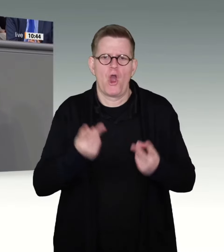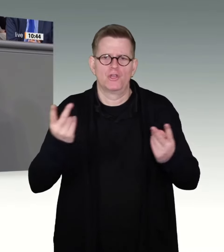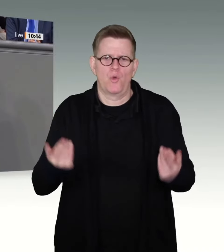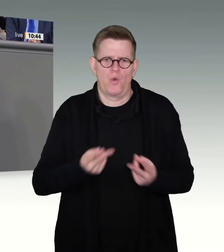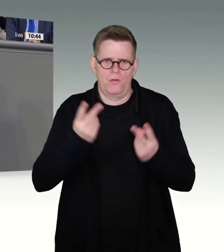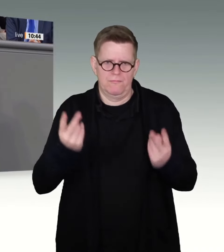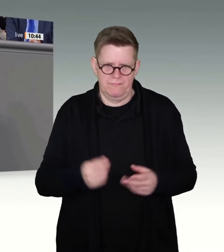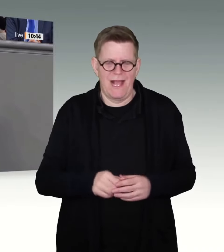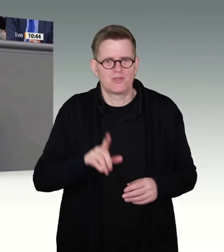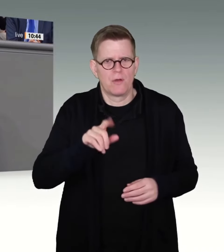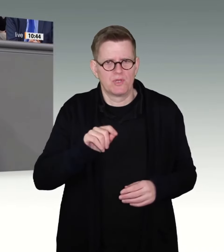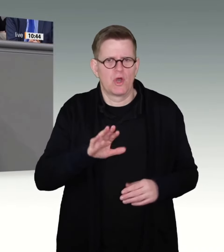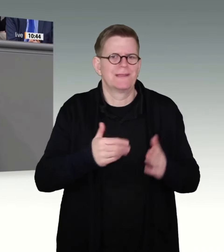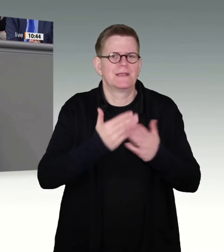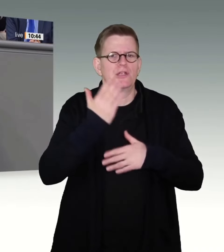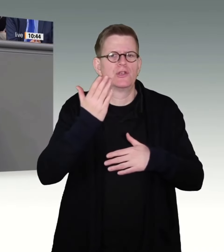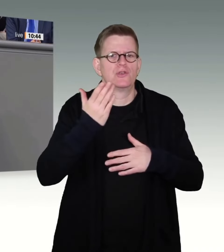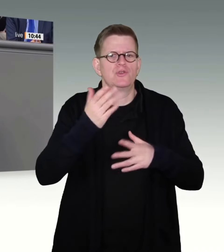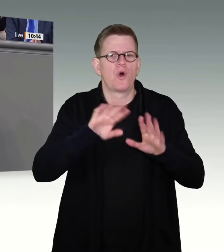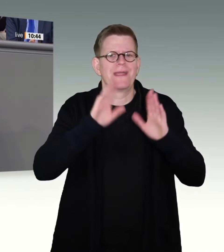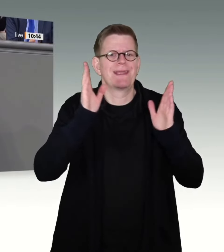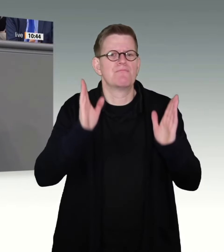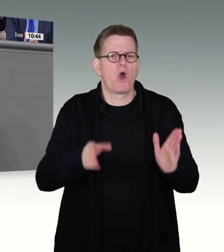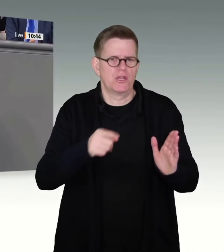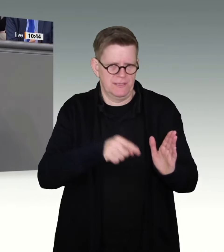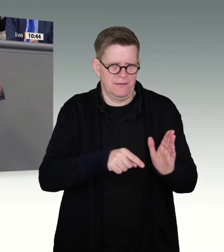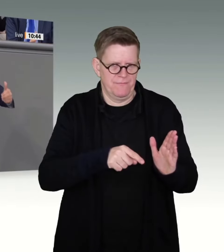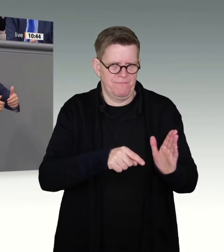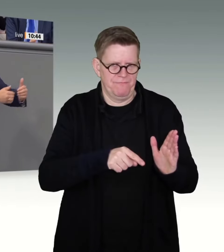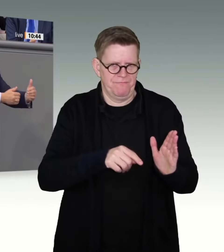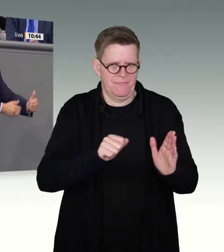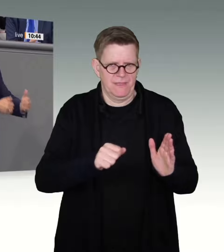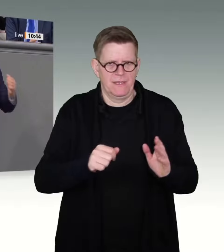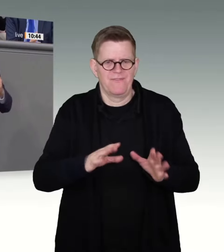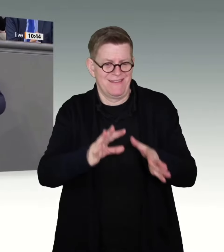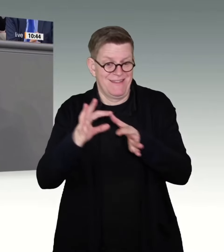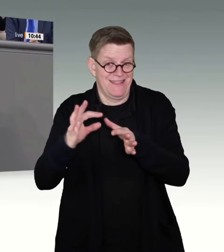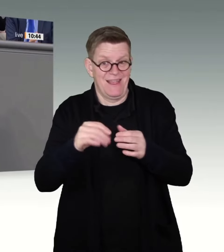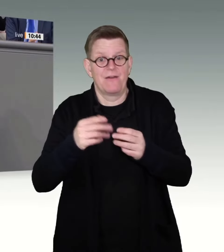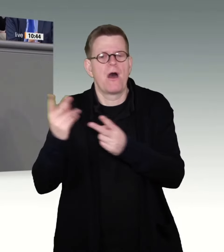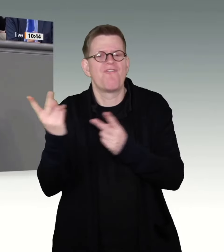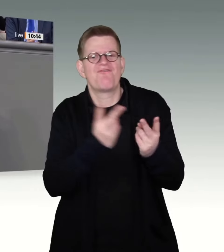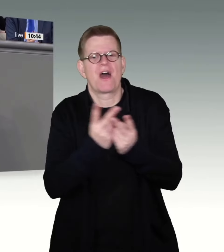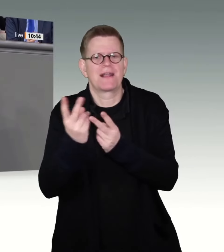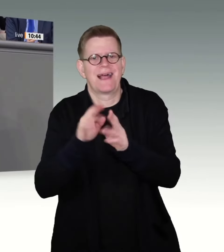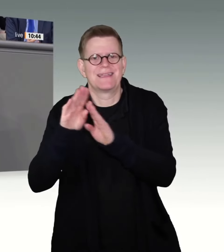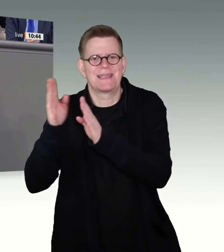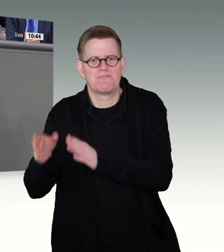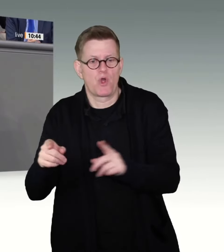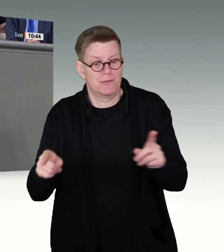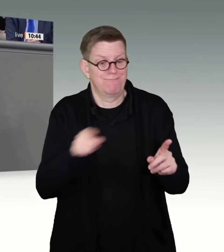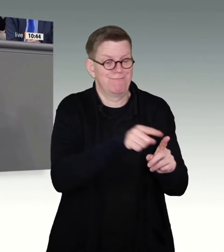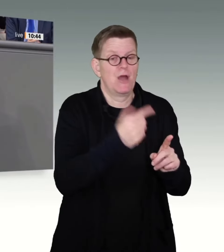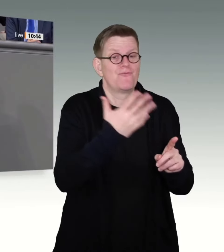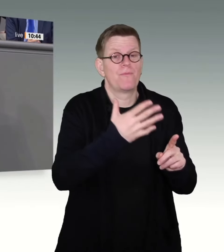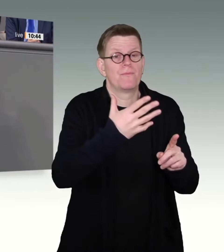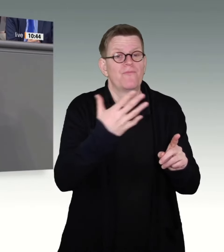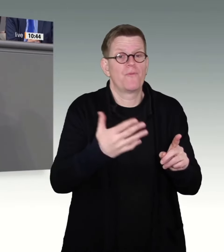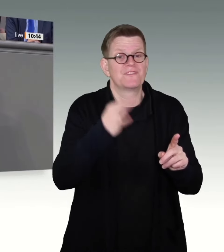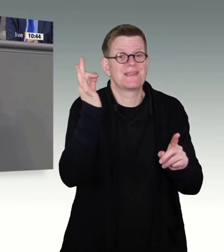EH55 bedeutet, das neu gebaute Gebäude darf nur noch 55 Prozent der Energie eines Referenzgebäudes brauchen. Sehr, sehr großzügig gefördert.